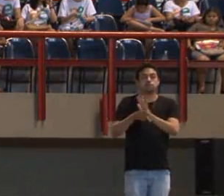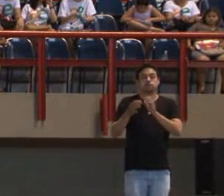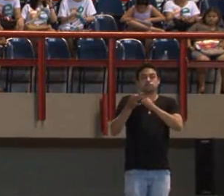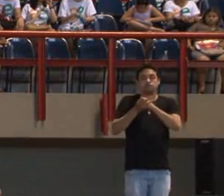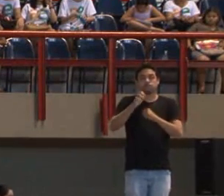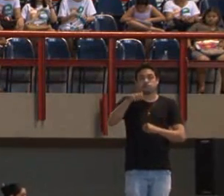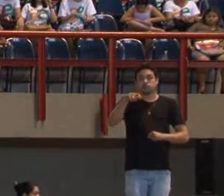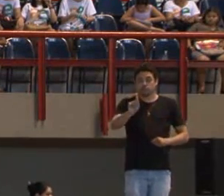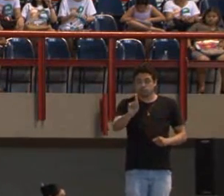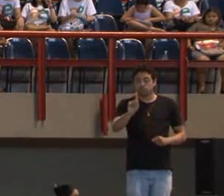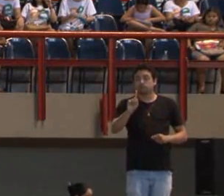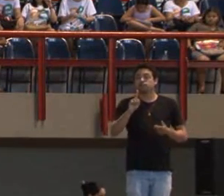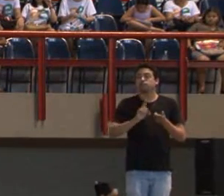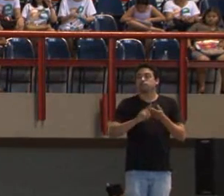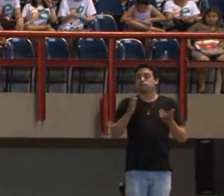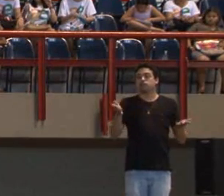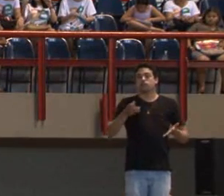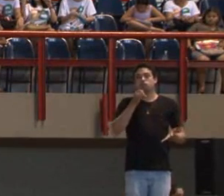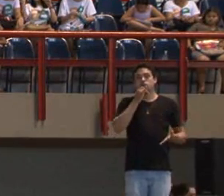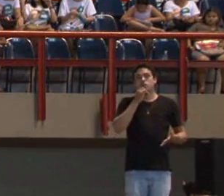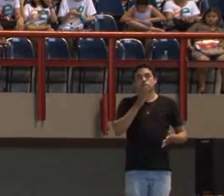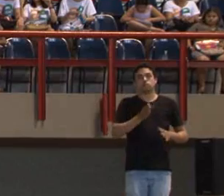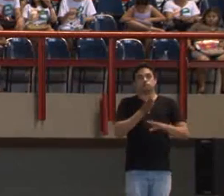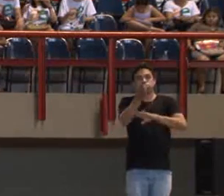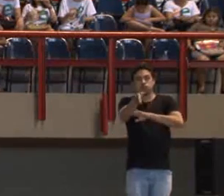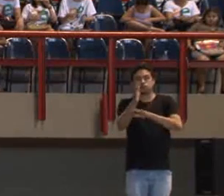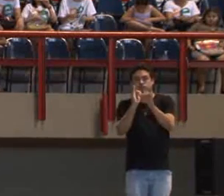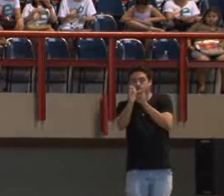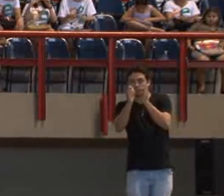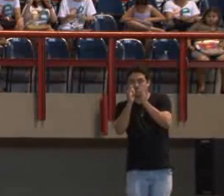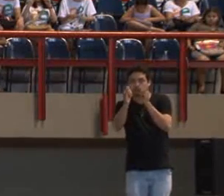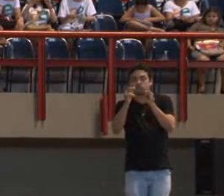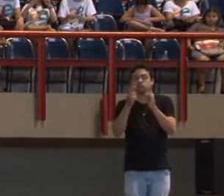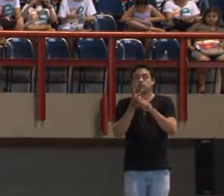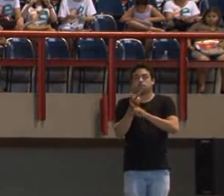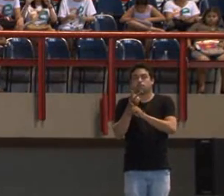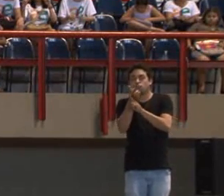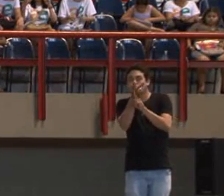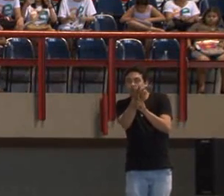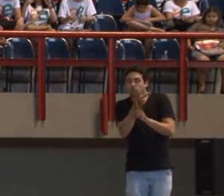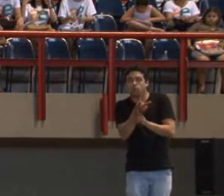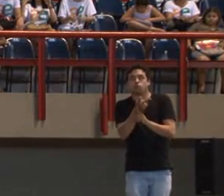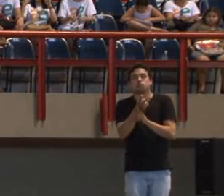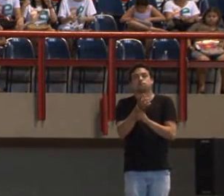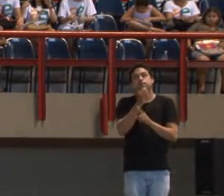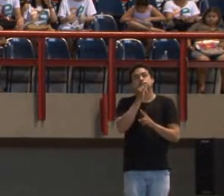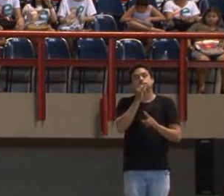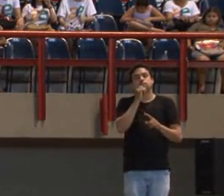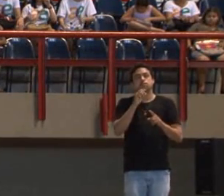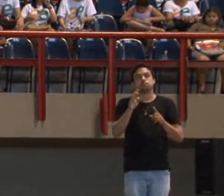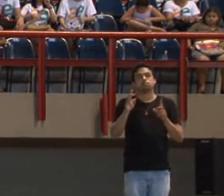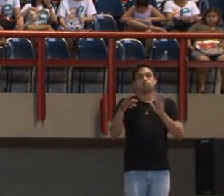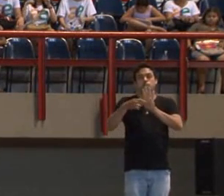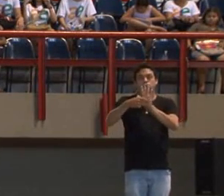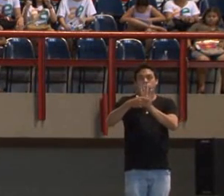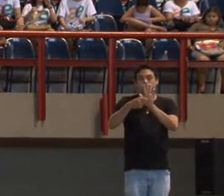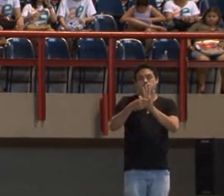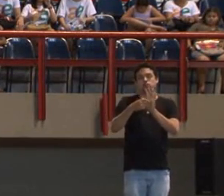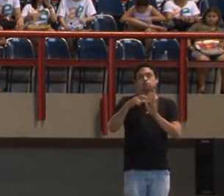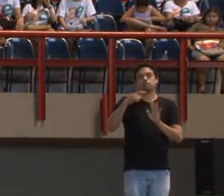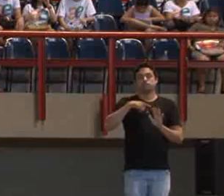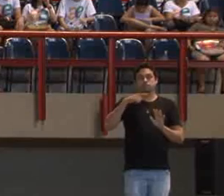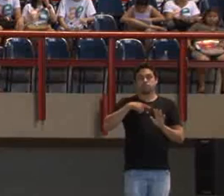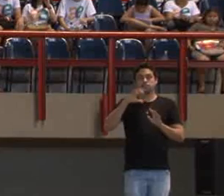engenheiros. Se você entra hoje na internet e faz uma busca por um programa chamado Ciência